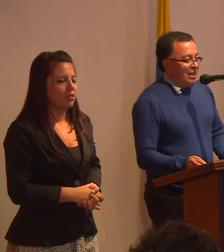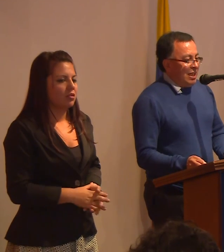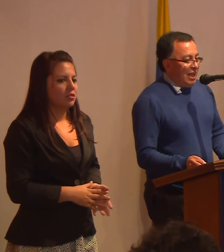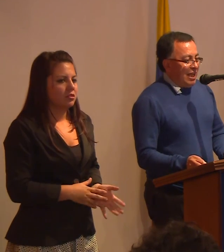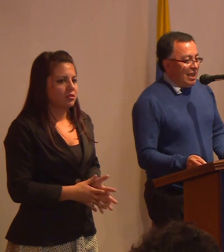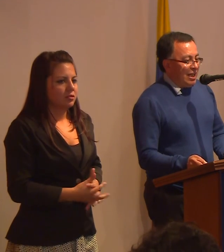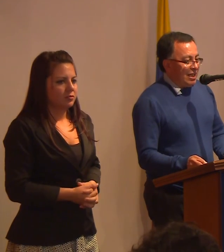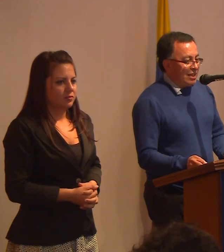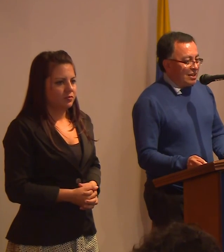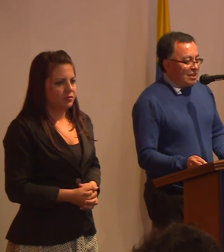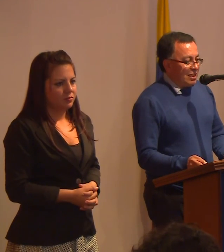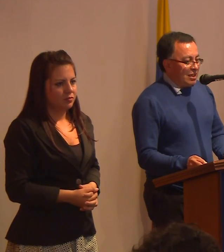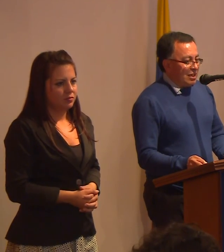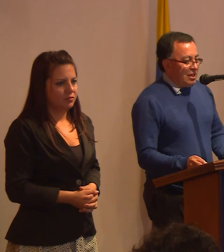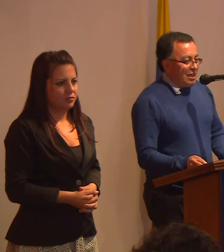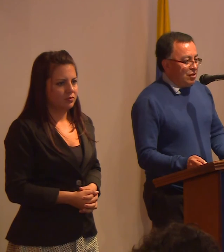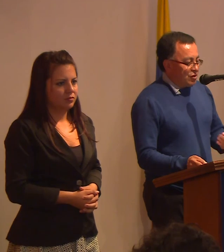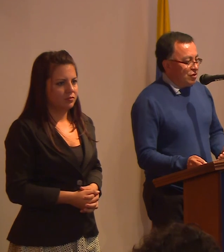que